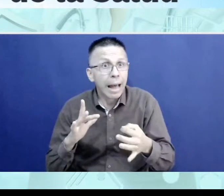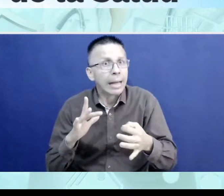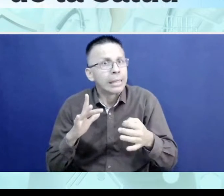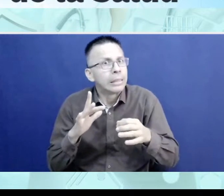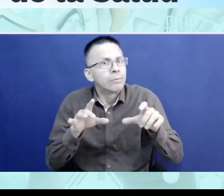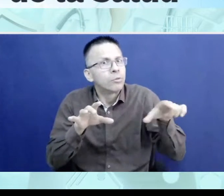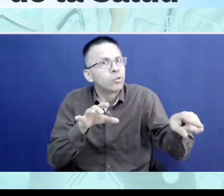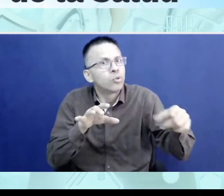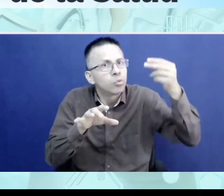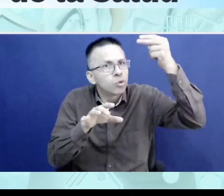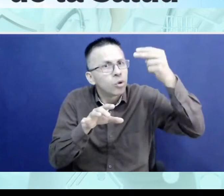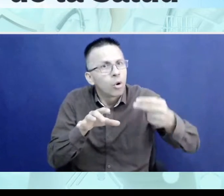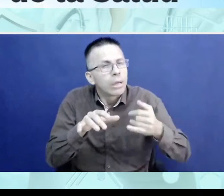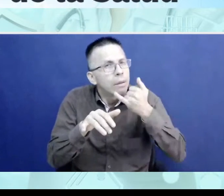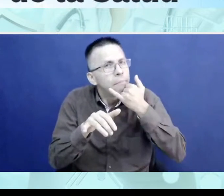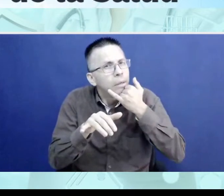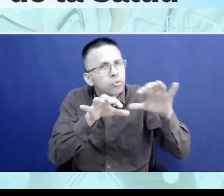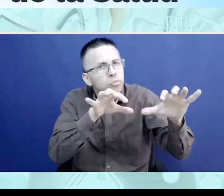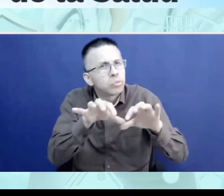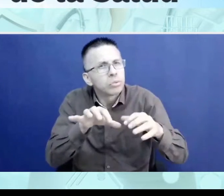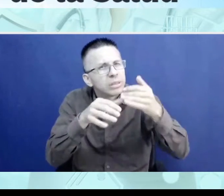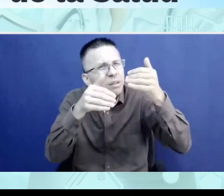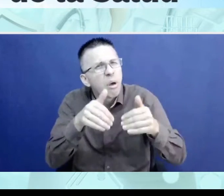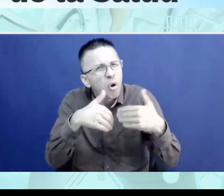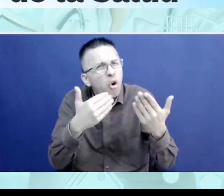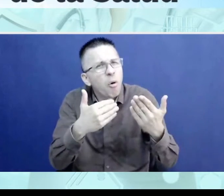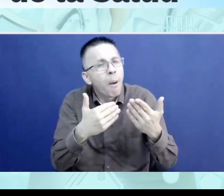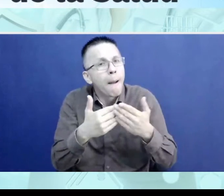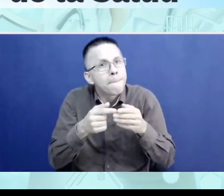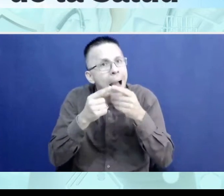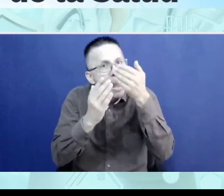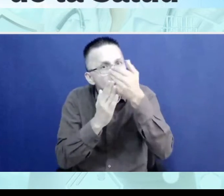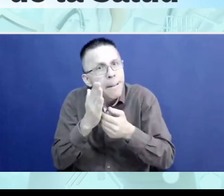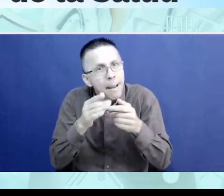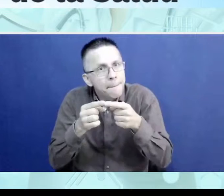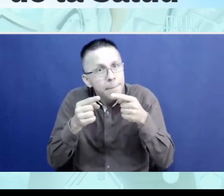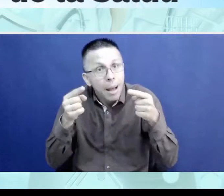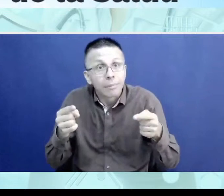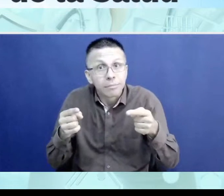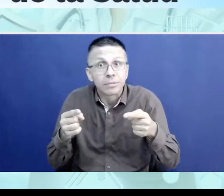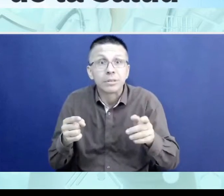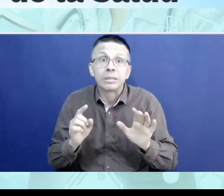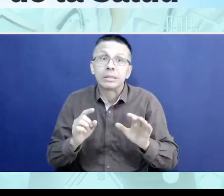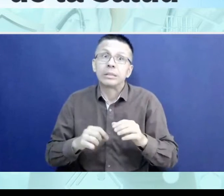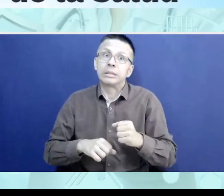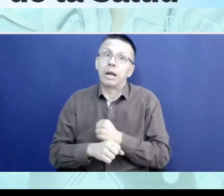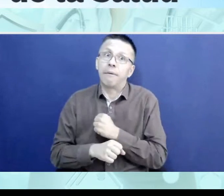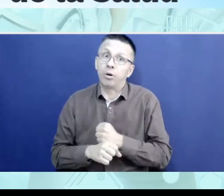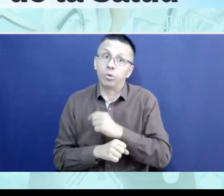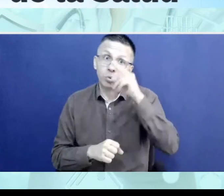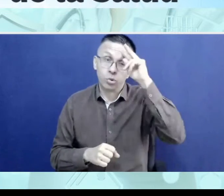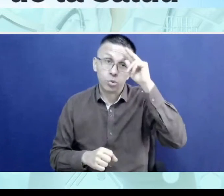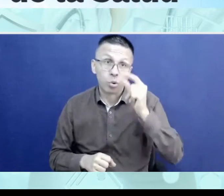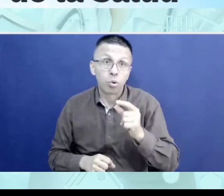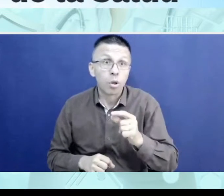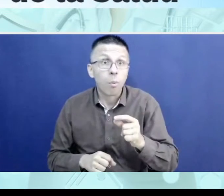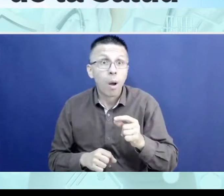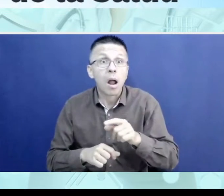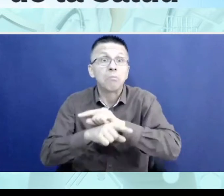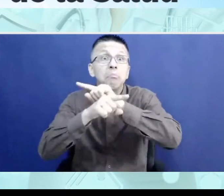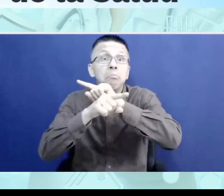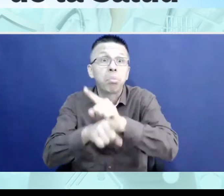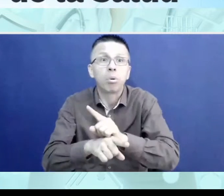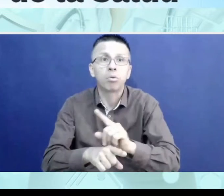en el tiempo que nos dimos a la tarea, se nos hizo demasiado largo, pero eso no significó que nosotros tuviéramos que